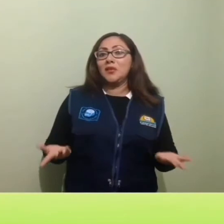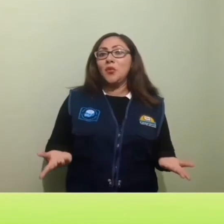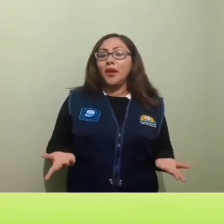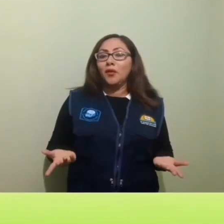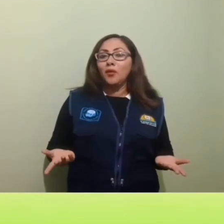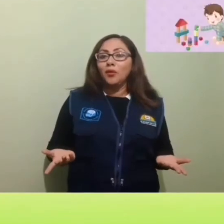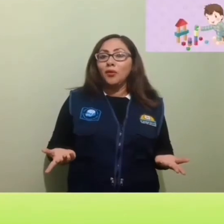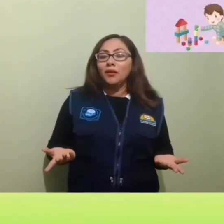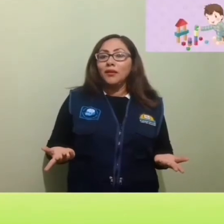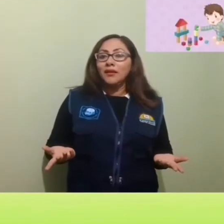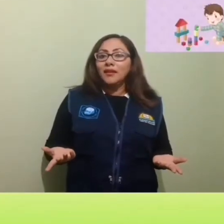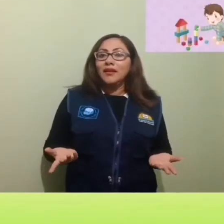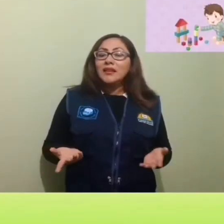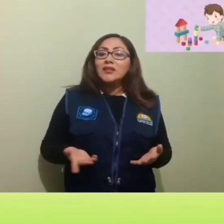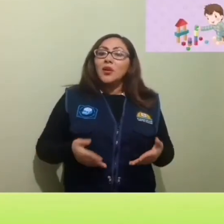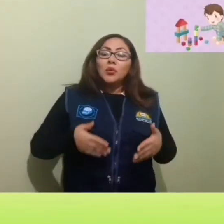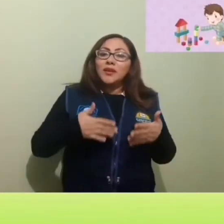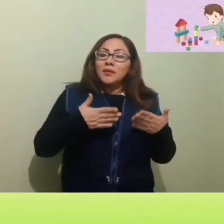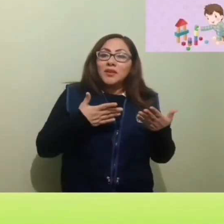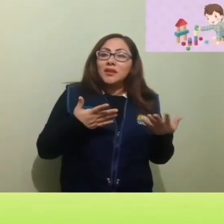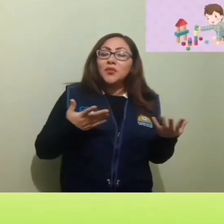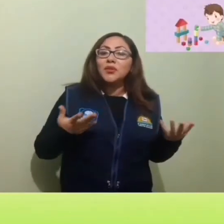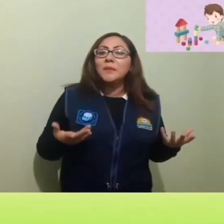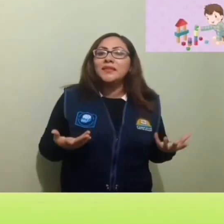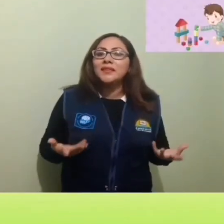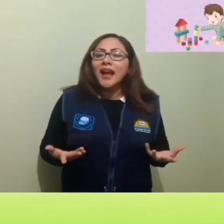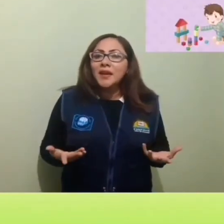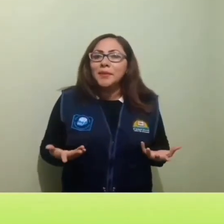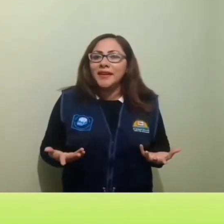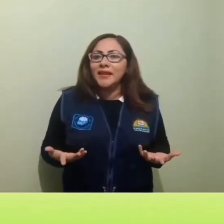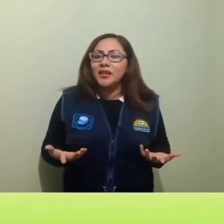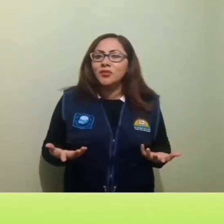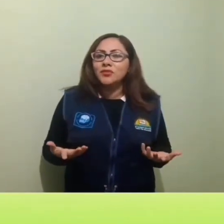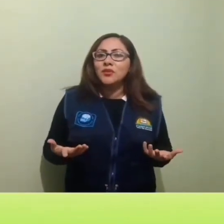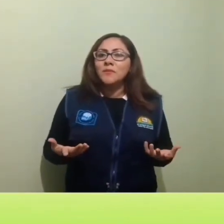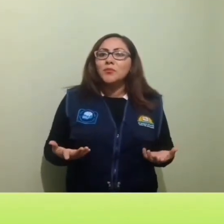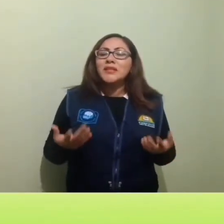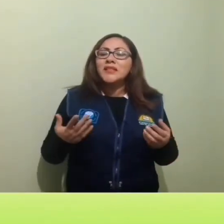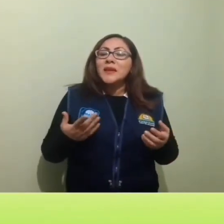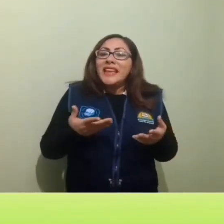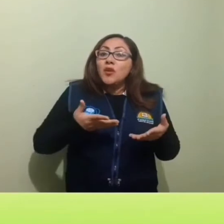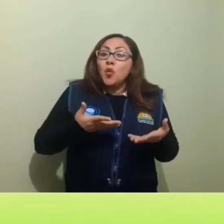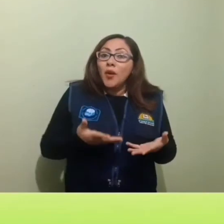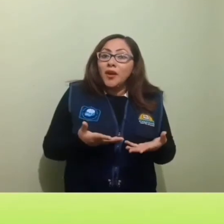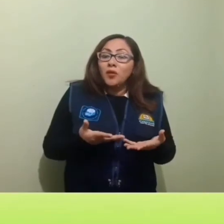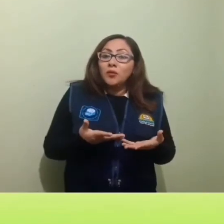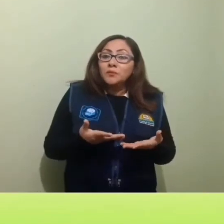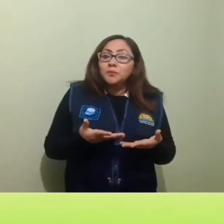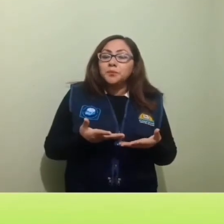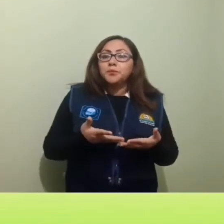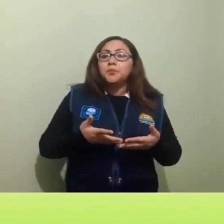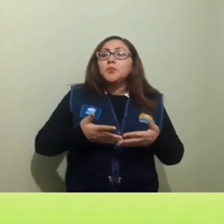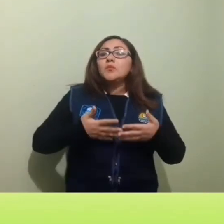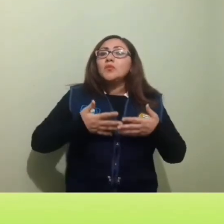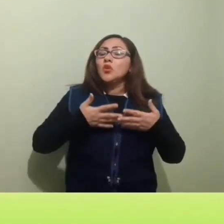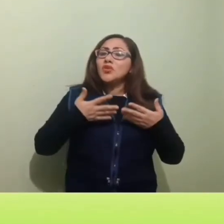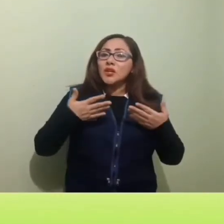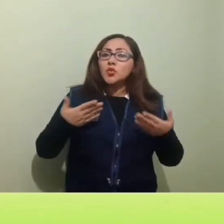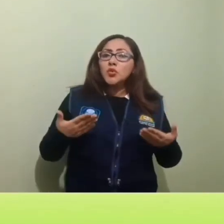juego Es una herramienta fundamental para ellos Pues el juego nos ayuda